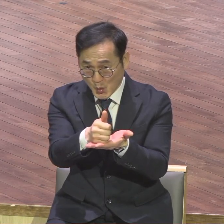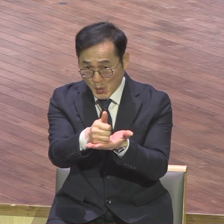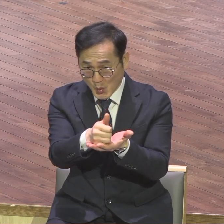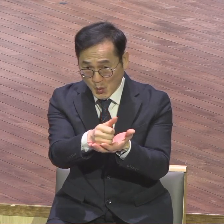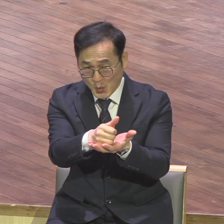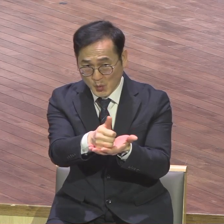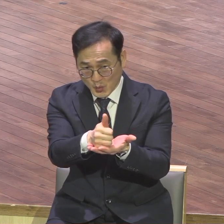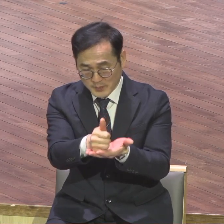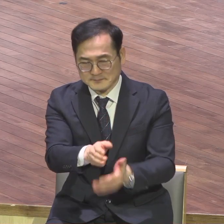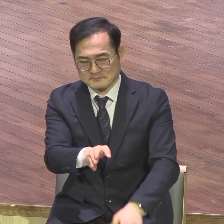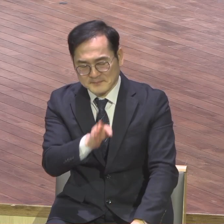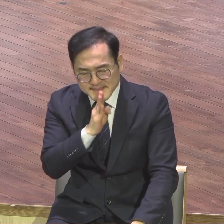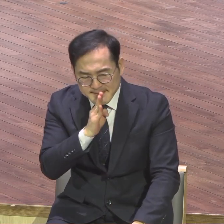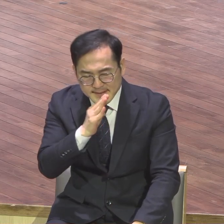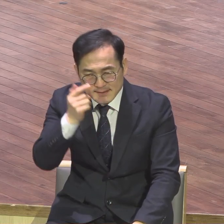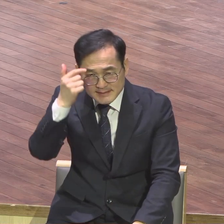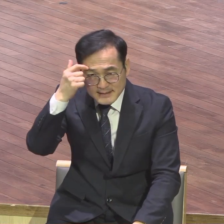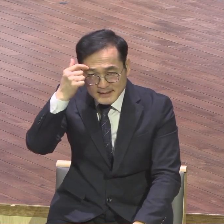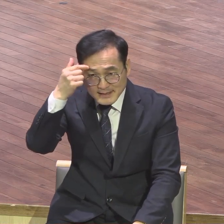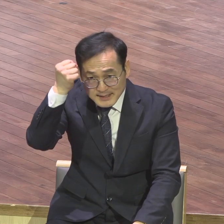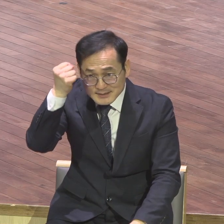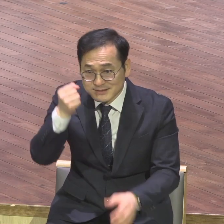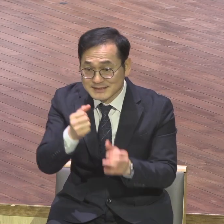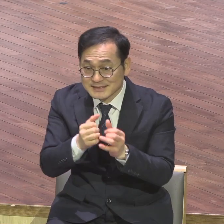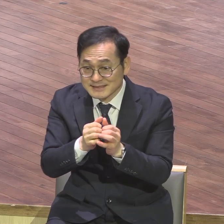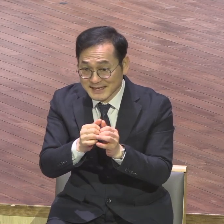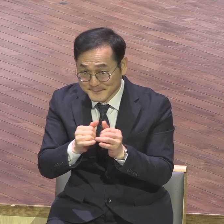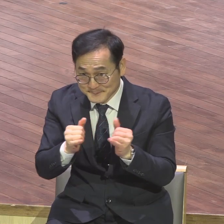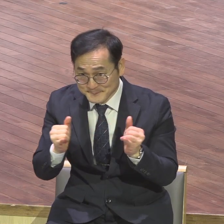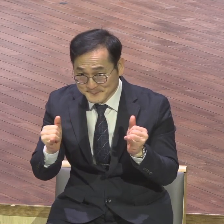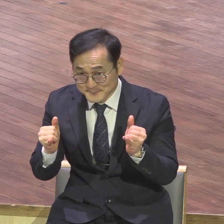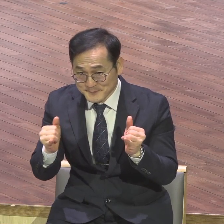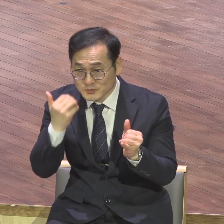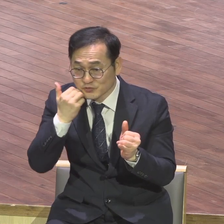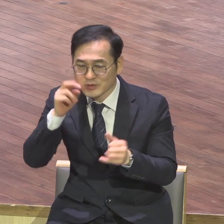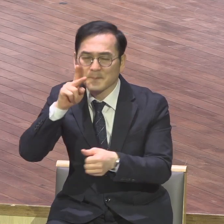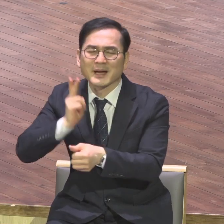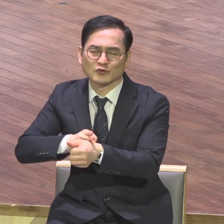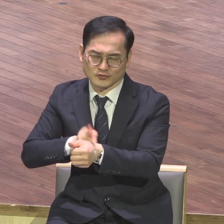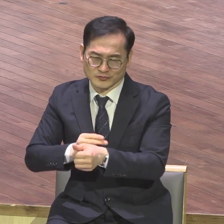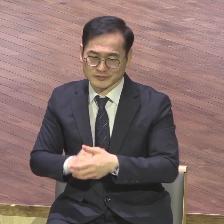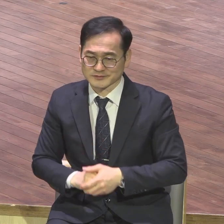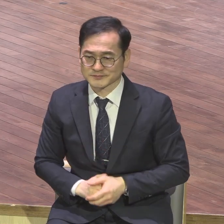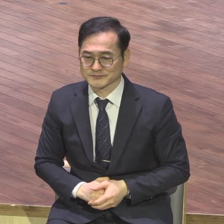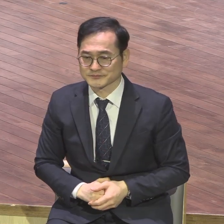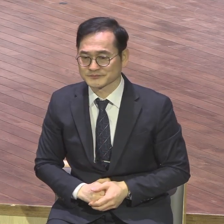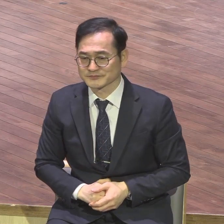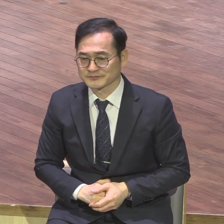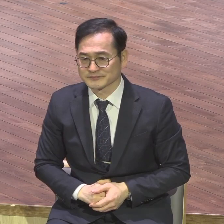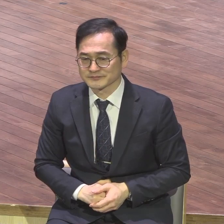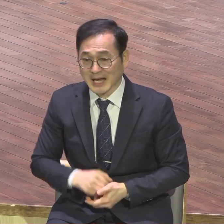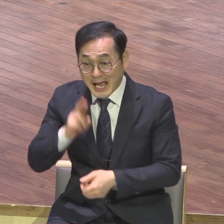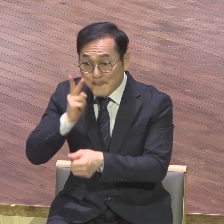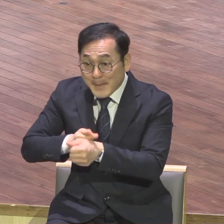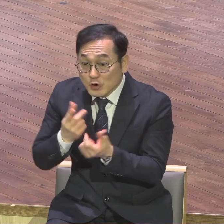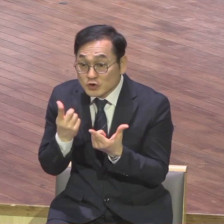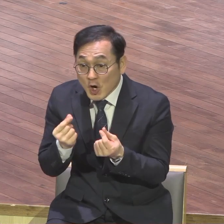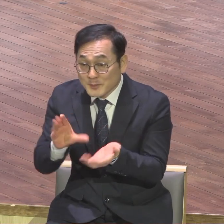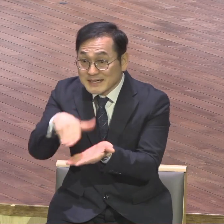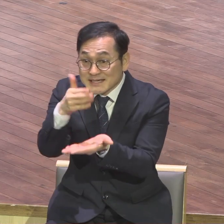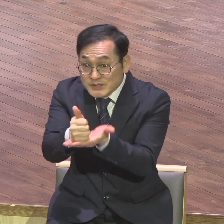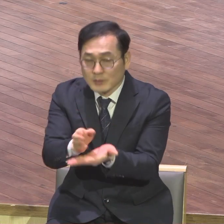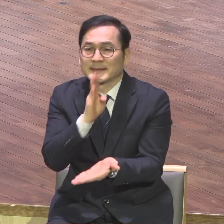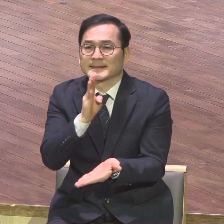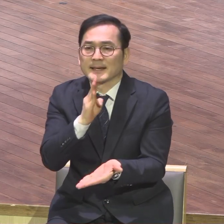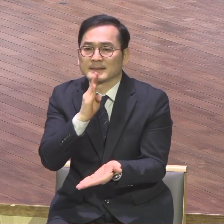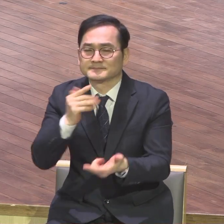인생을 사도 바울은 살았다. 영계 모든 성도들 이런 바울같이 그리스도로 결론난